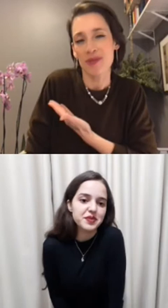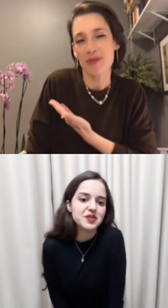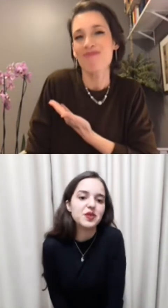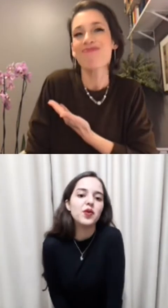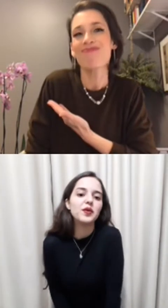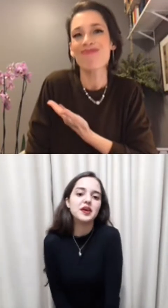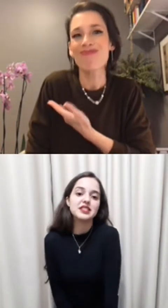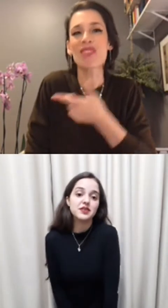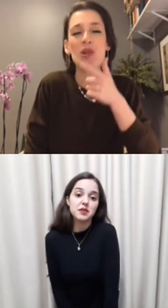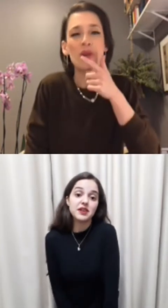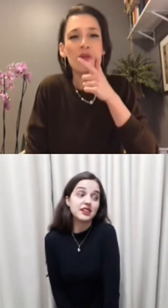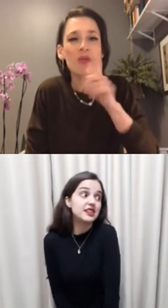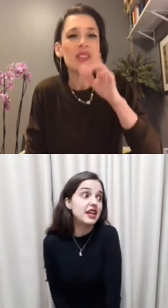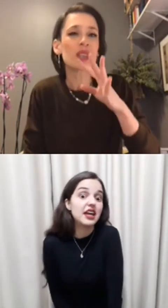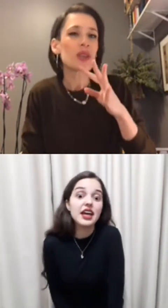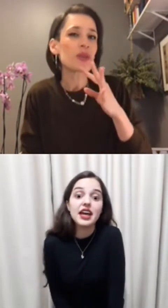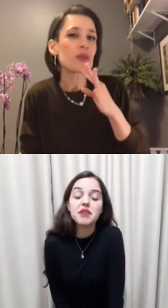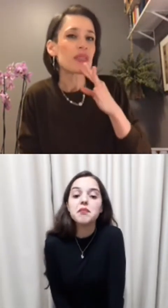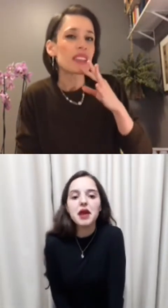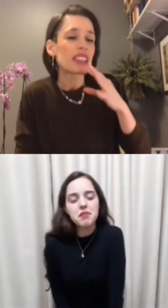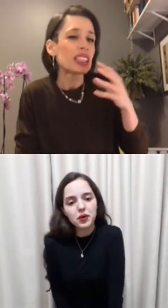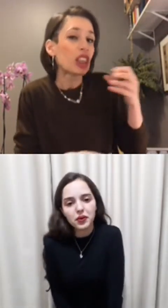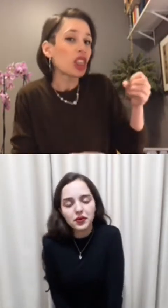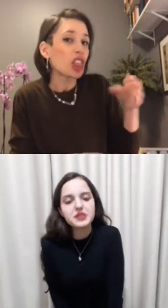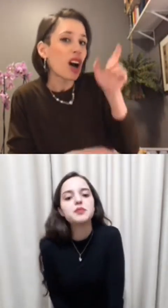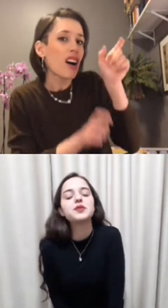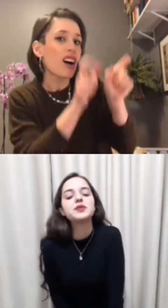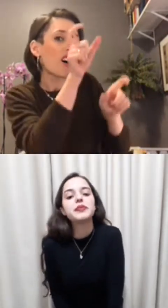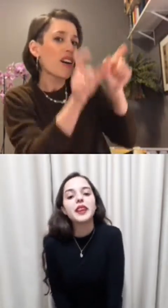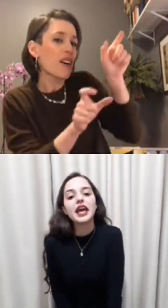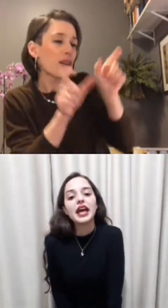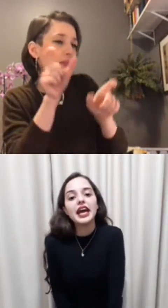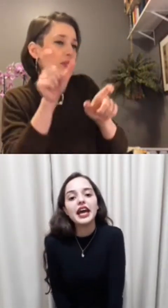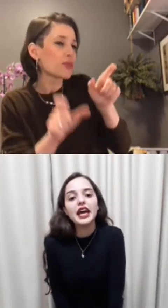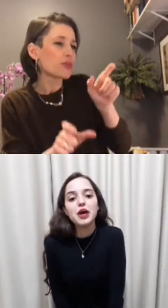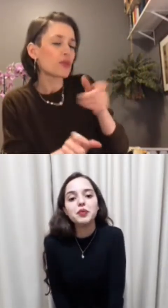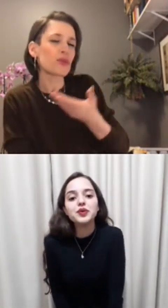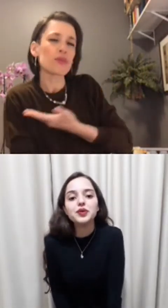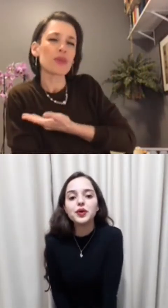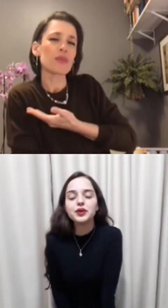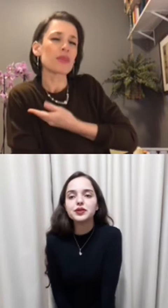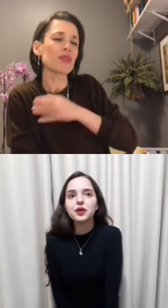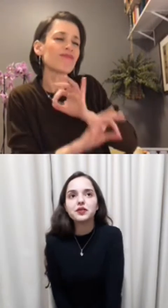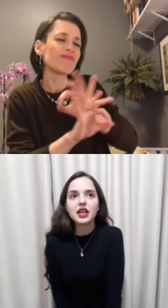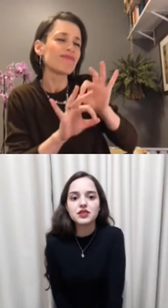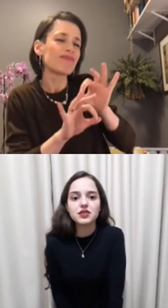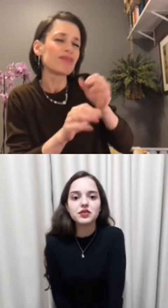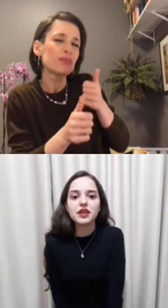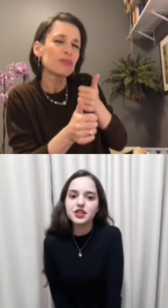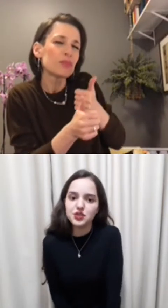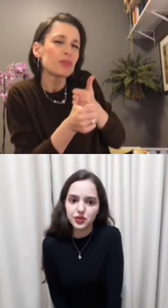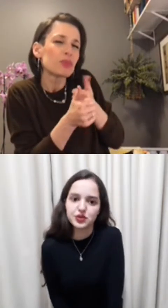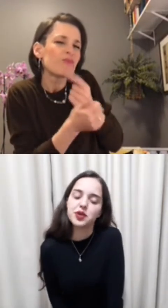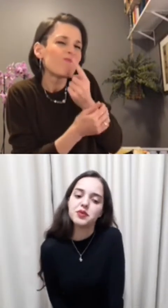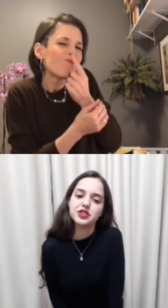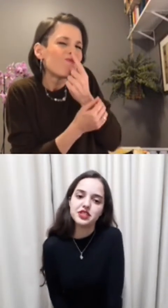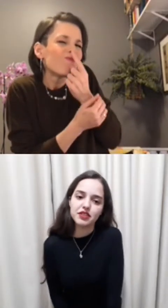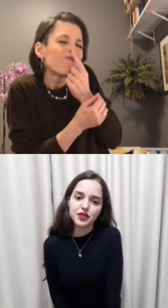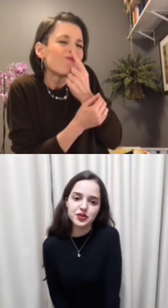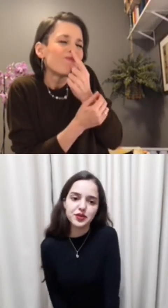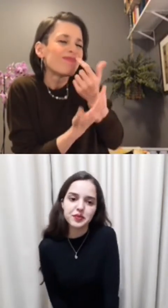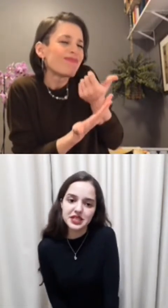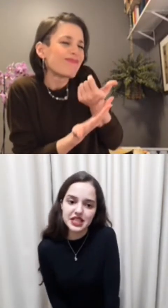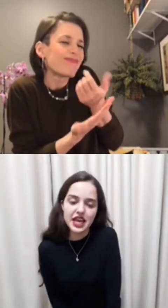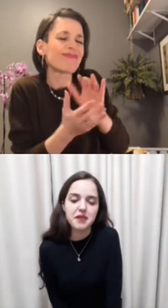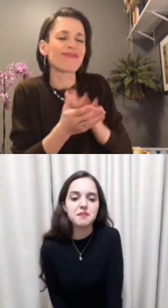novas pessoas, são amigos assim, bem próximos. Mudou no contexto religioso, como eu disse, que foi